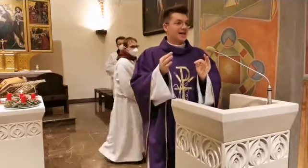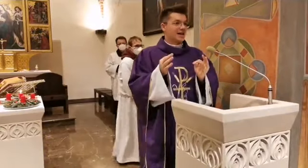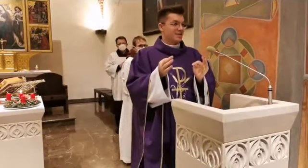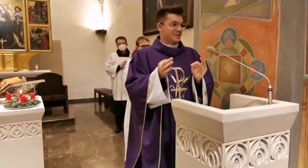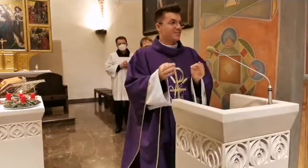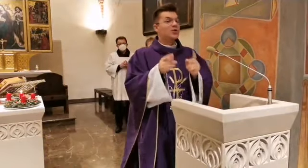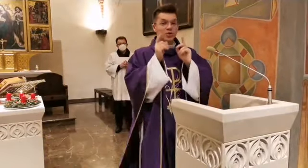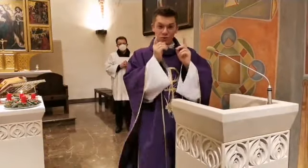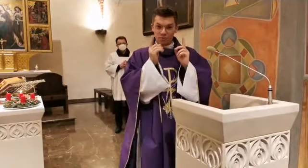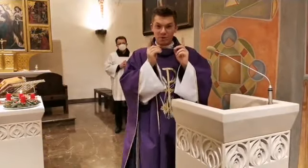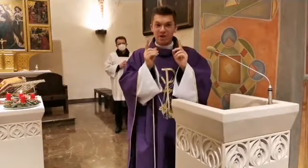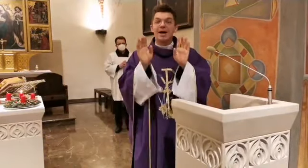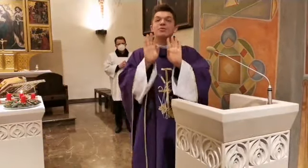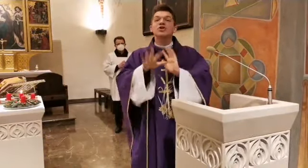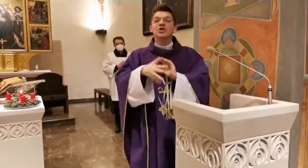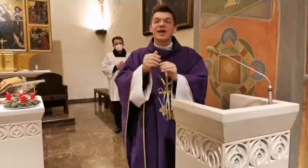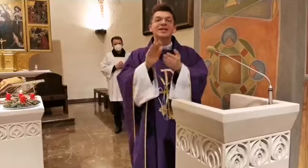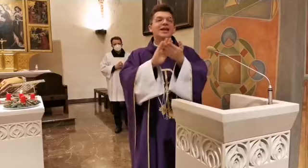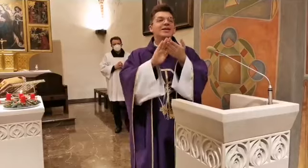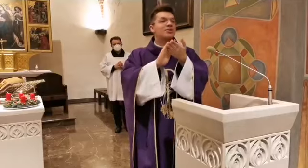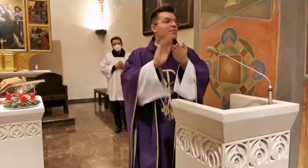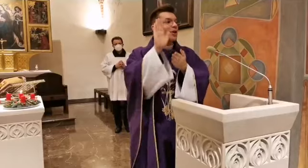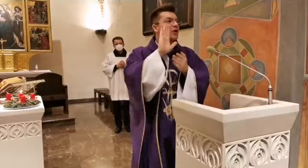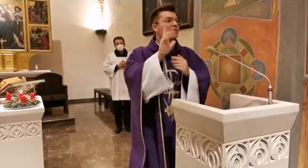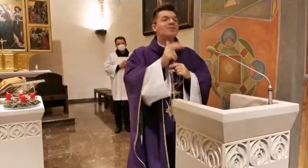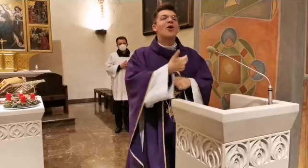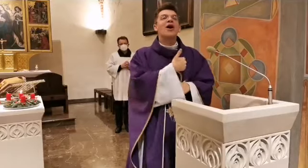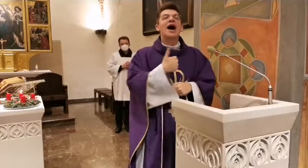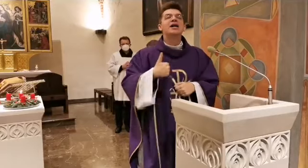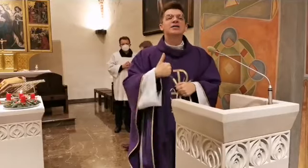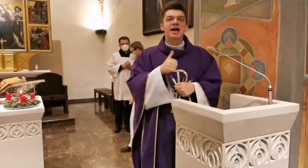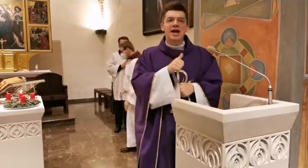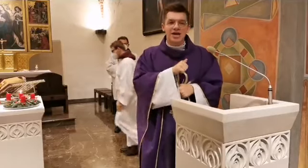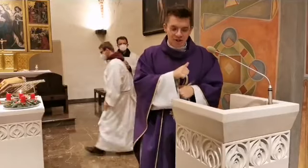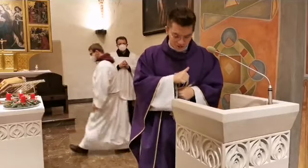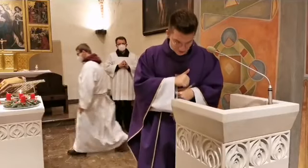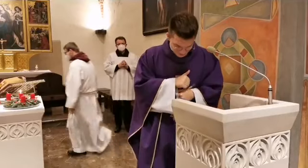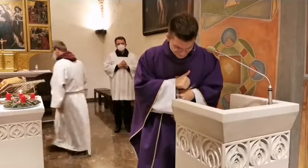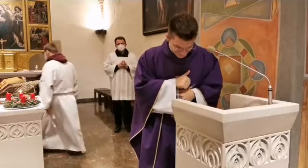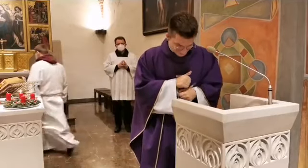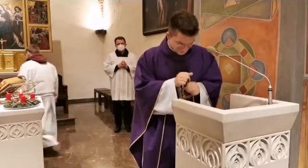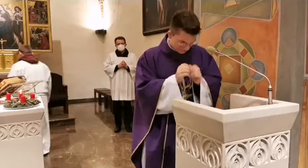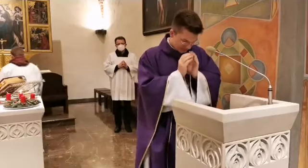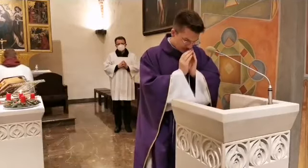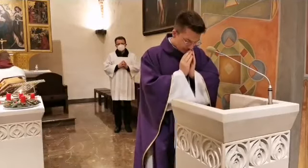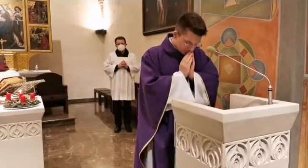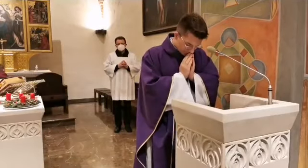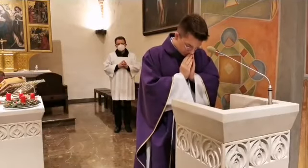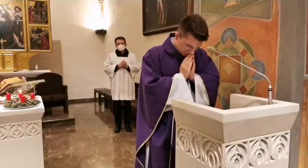A teraz skupmy się na mszy świętej i przeprośmy Boga za nasze grzechy.